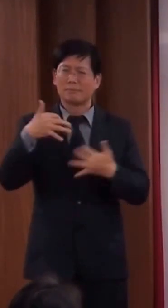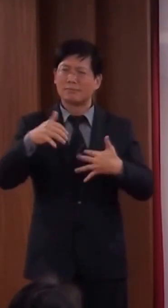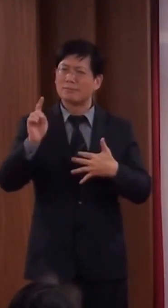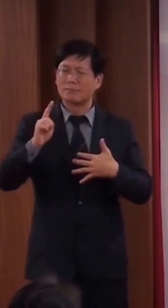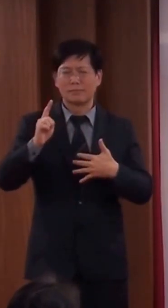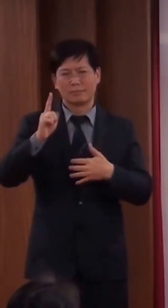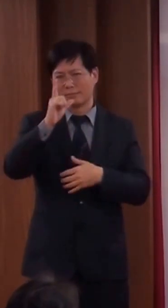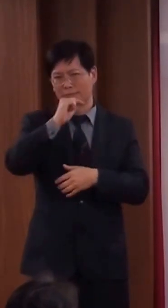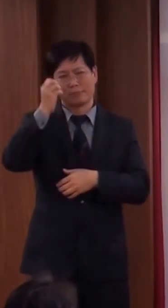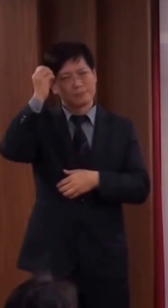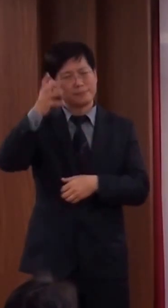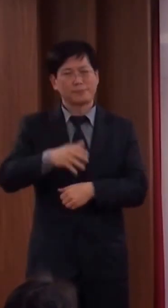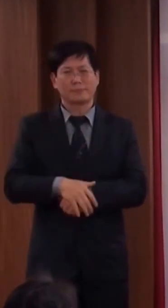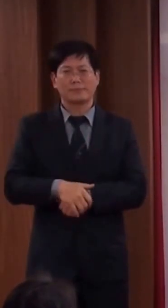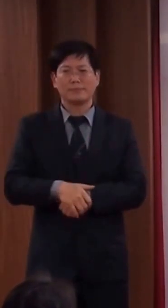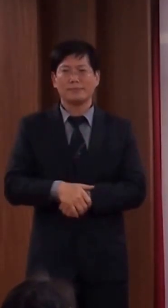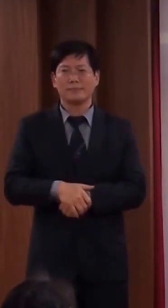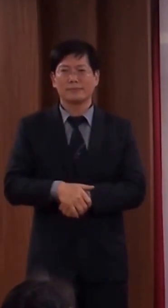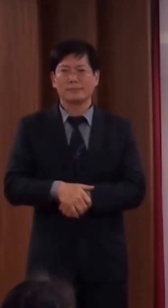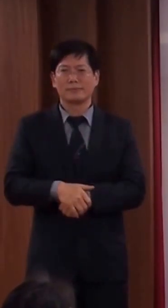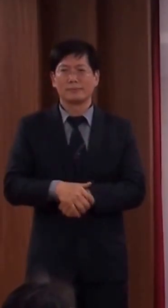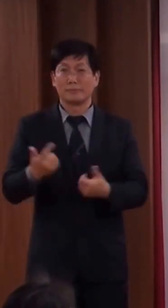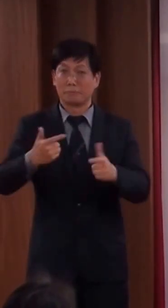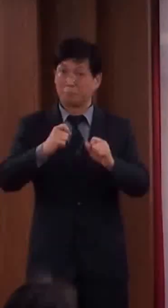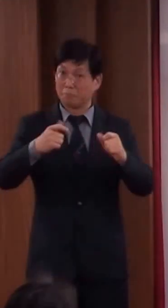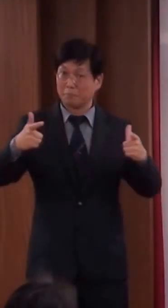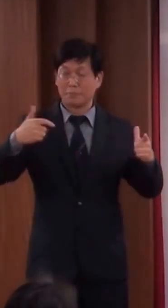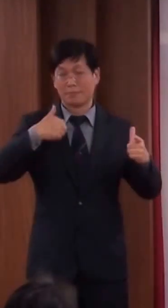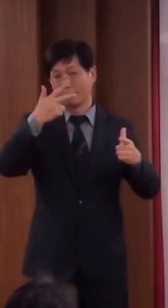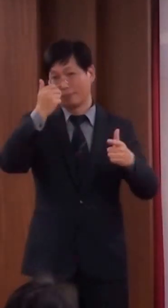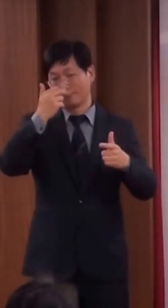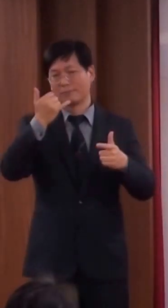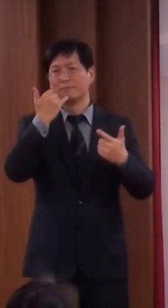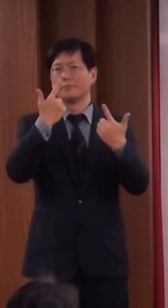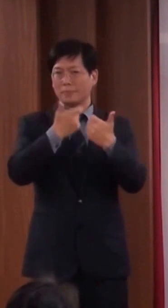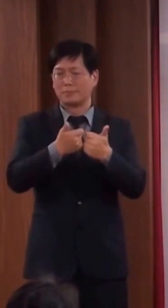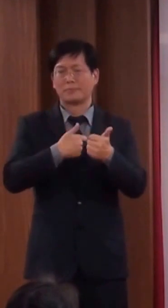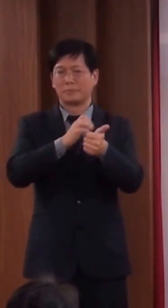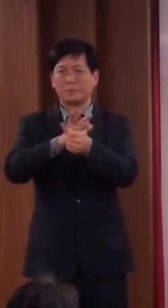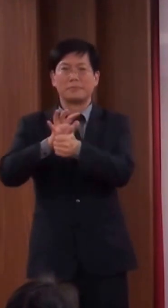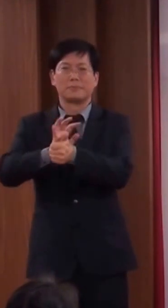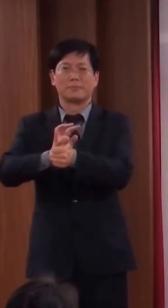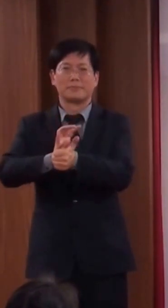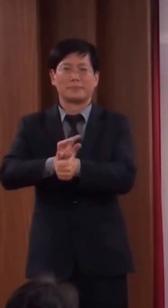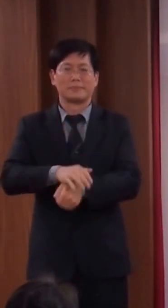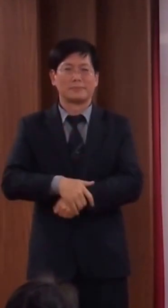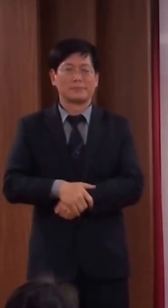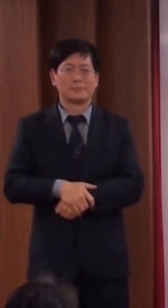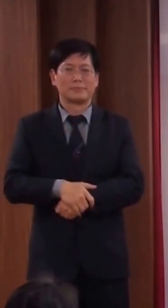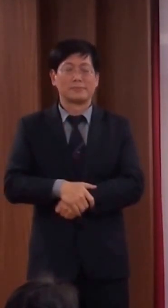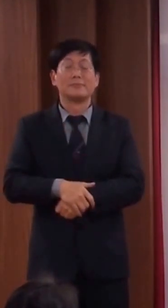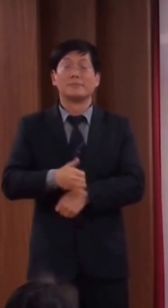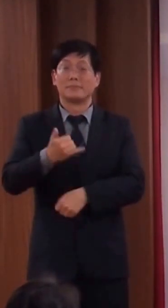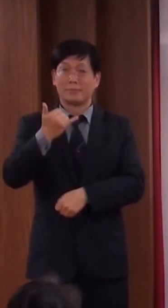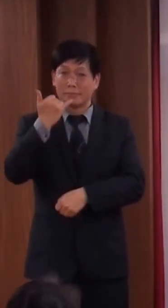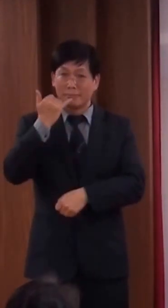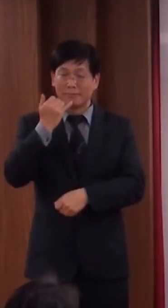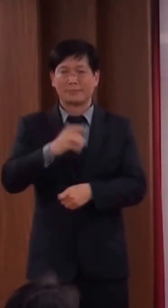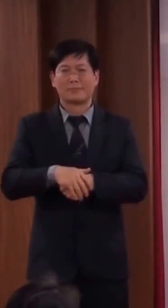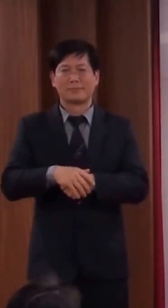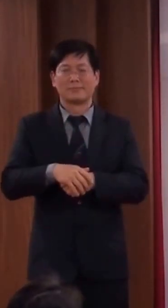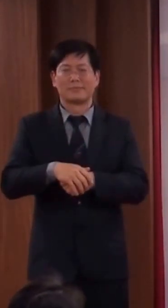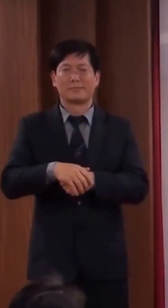有时候会健忘， 对， 所以这么多便民的系统，让大家多元的管道，税道自然